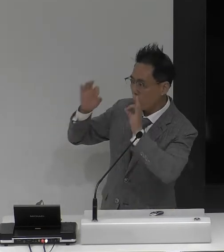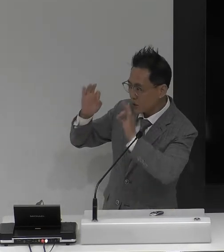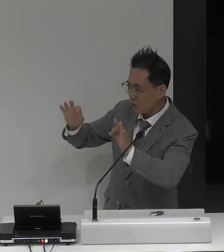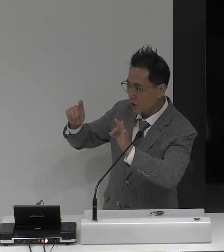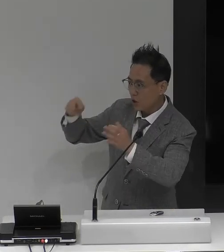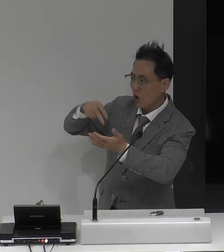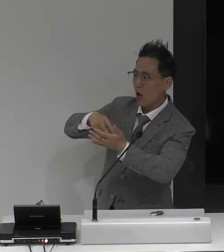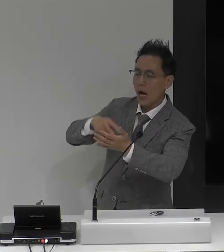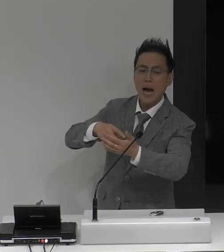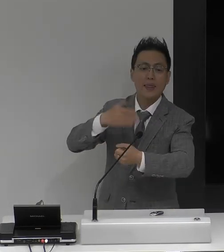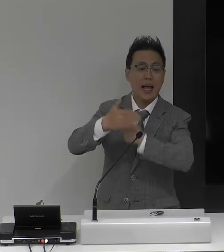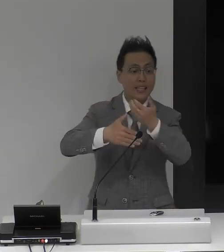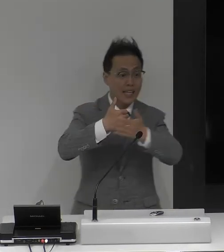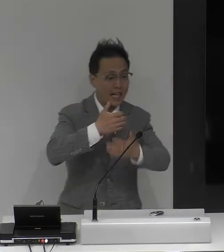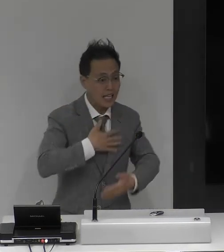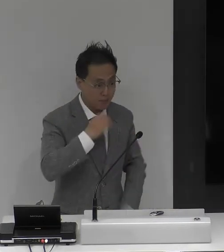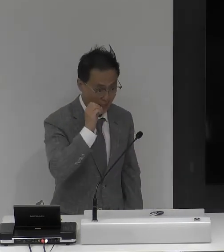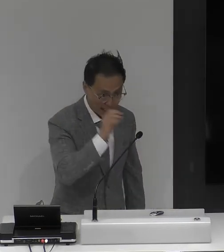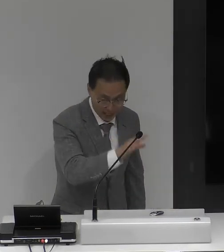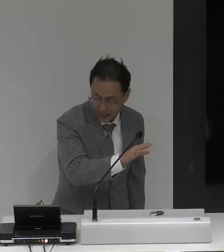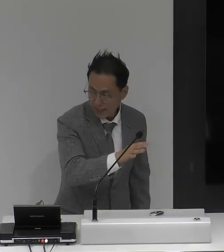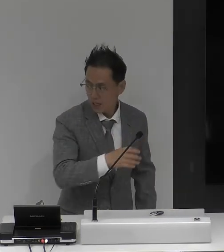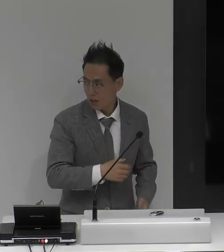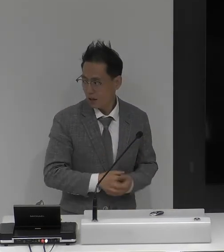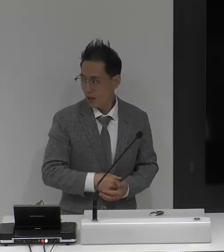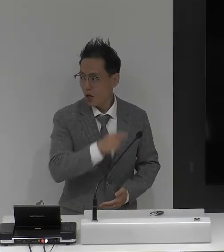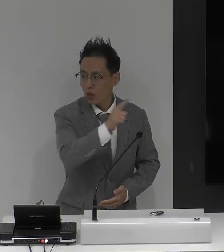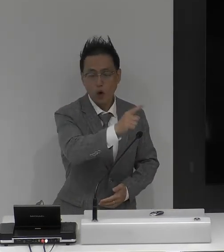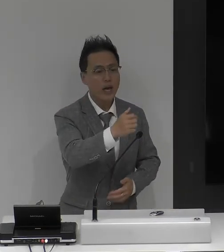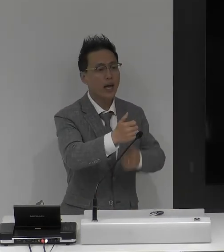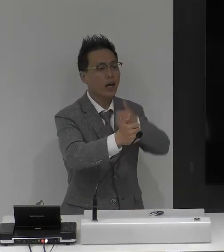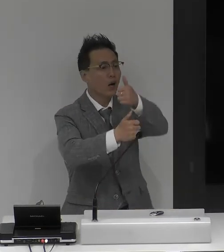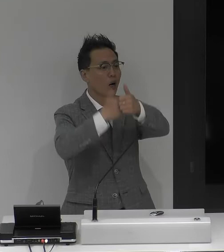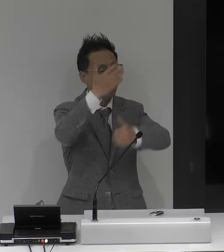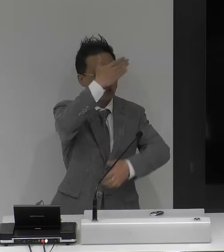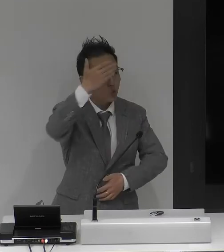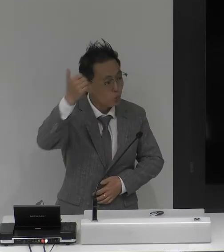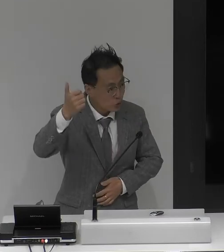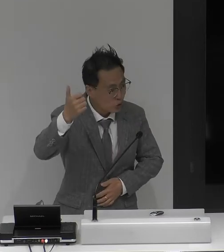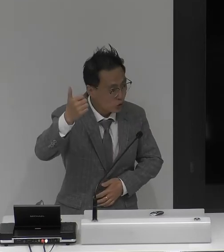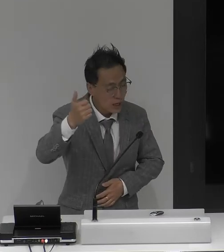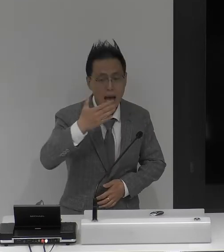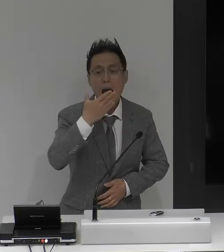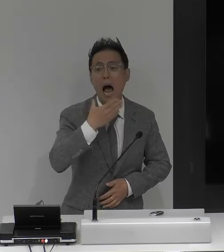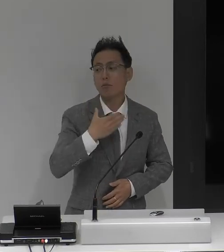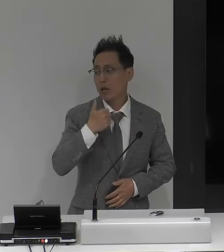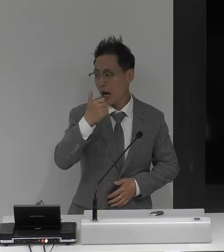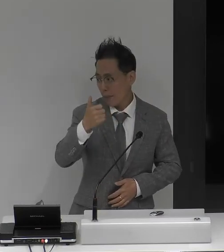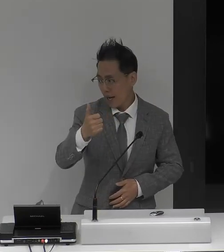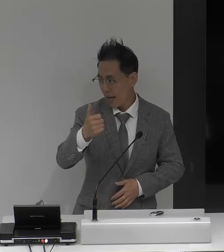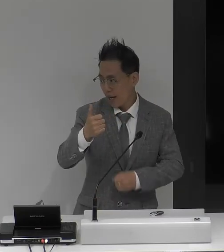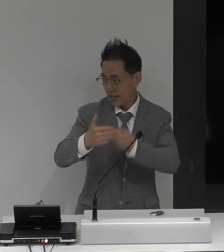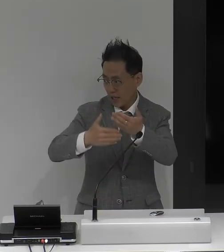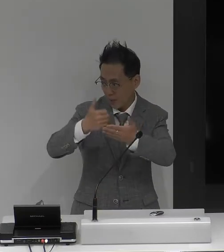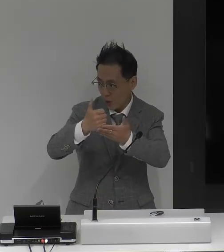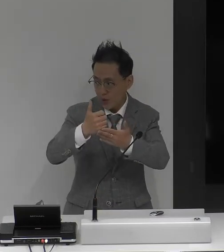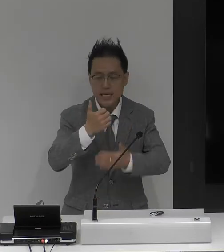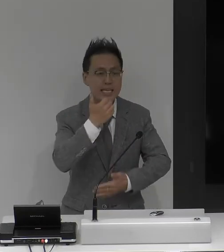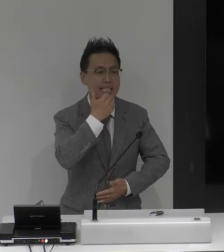본즉 서서 나는 하나님이니 너의 조부 아브라함의 하나님이요